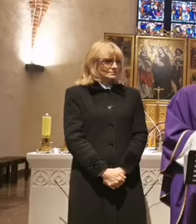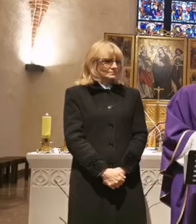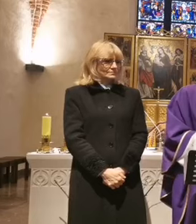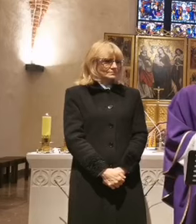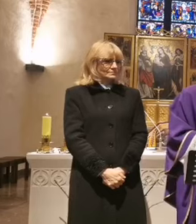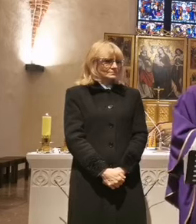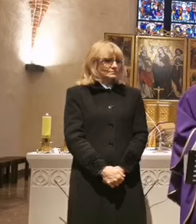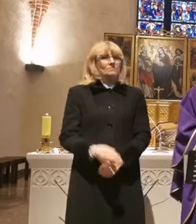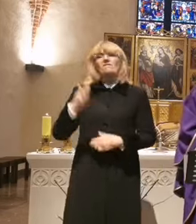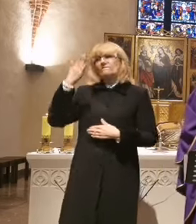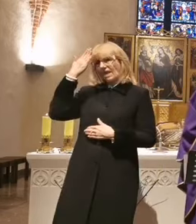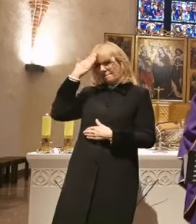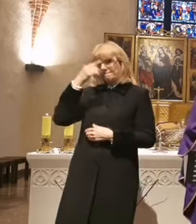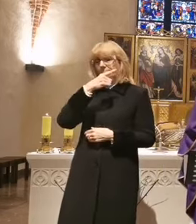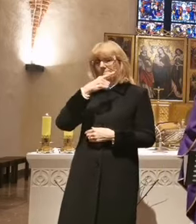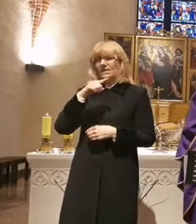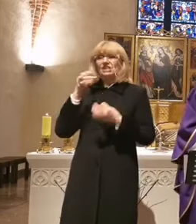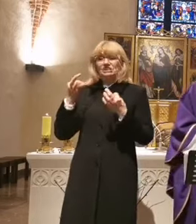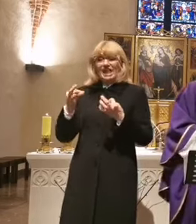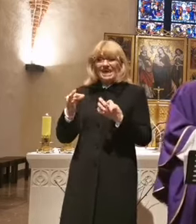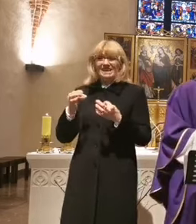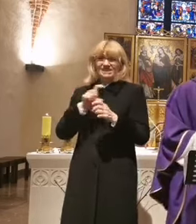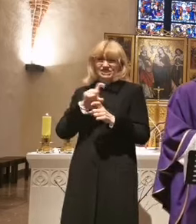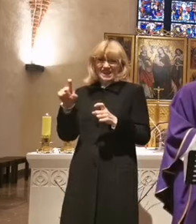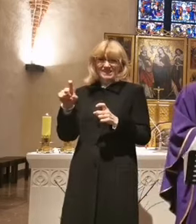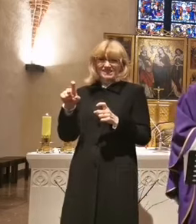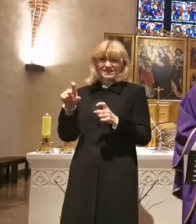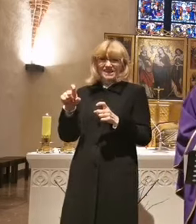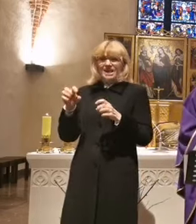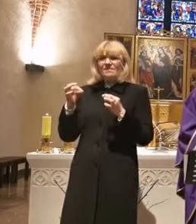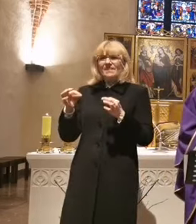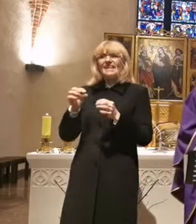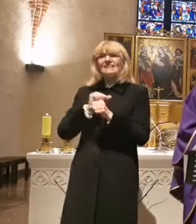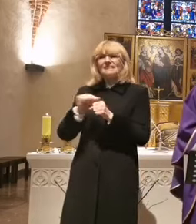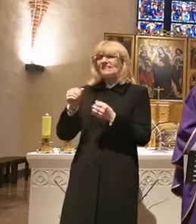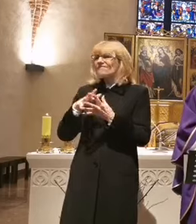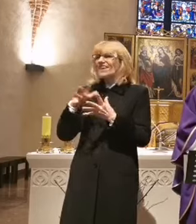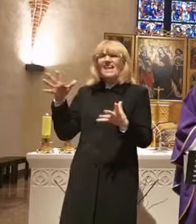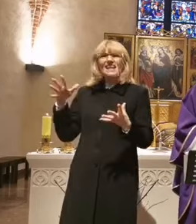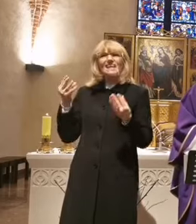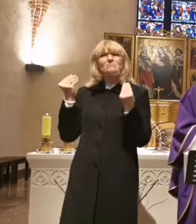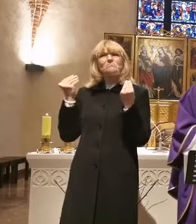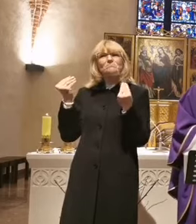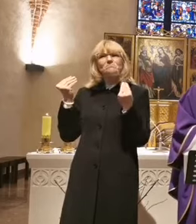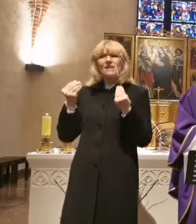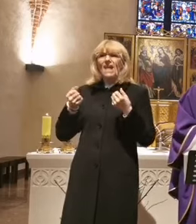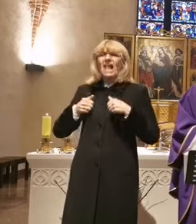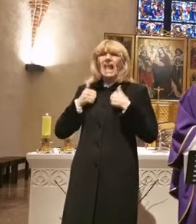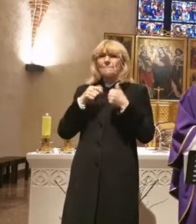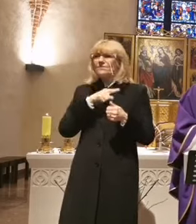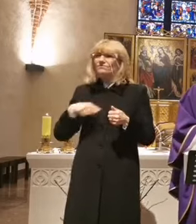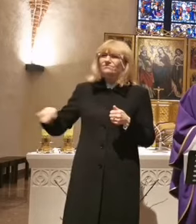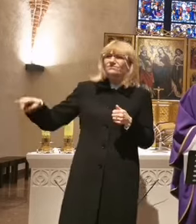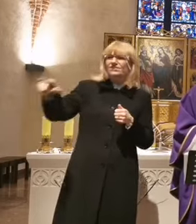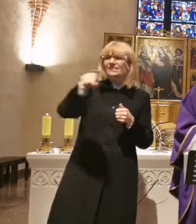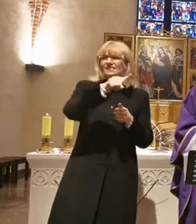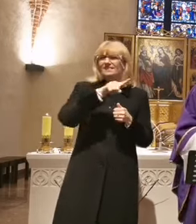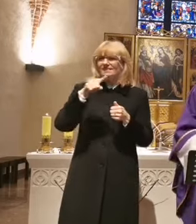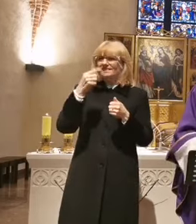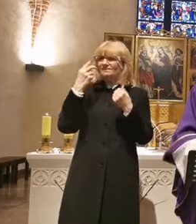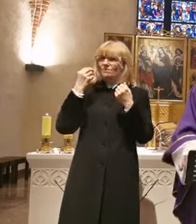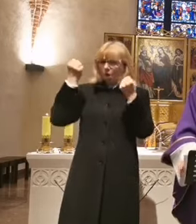cattolica. Wiem, że w dzisiejszych czasach w Polsce jest dla was wielka szansa, abyście odważnie dawali świadectwo